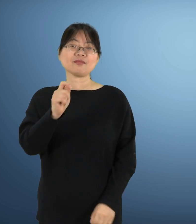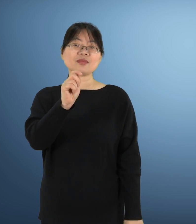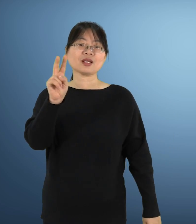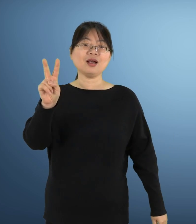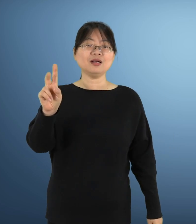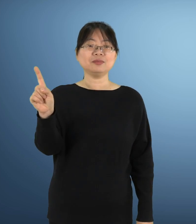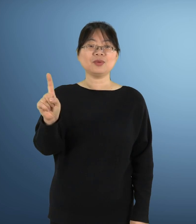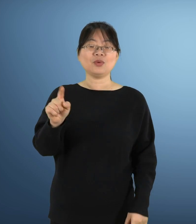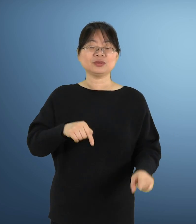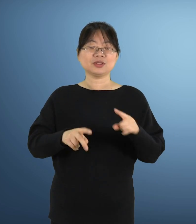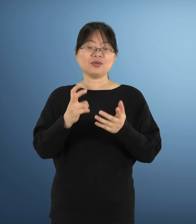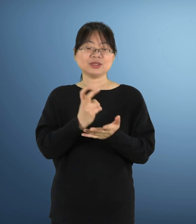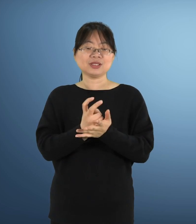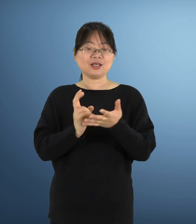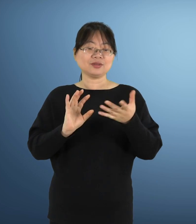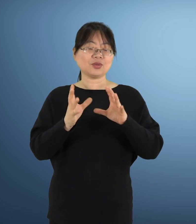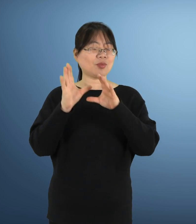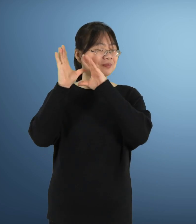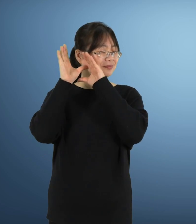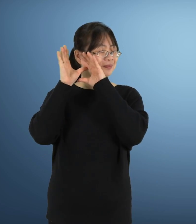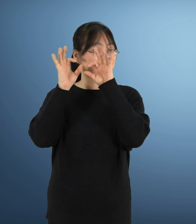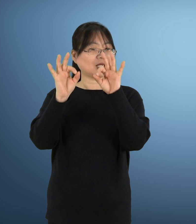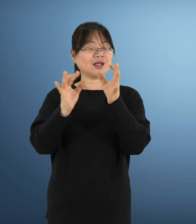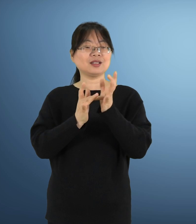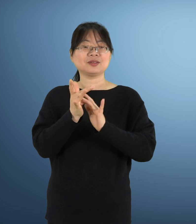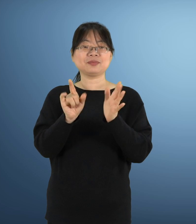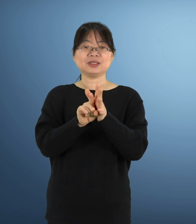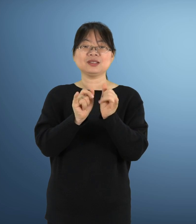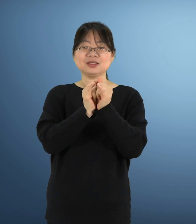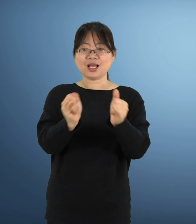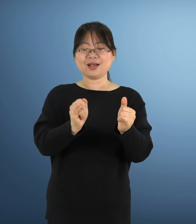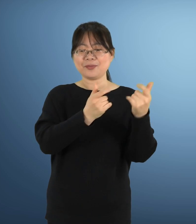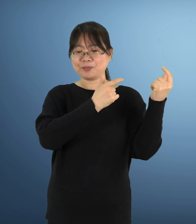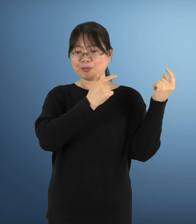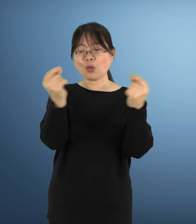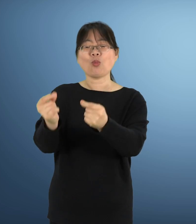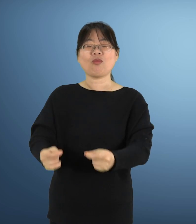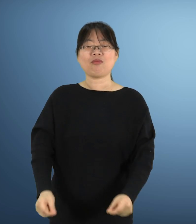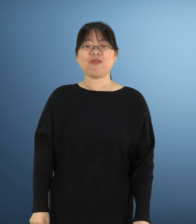TV나 무슨 정책 토론 들어보면 예수 믿는 사람들까지도